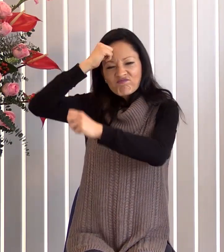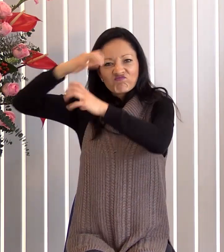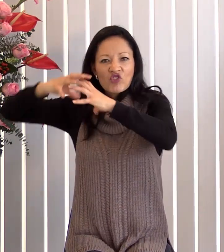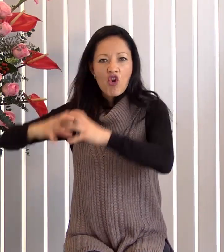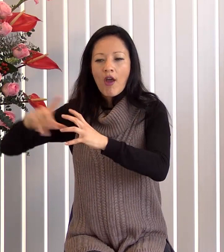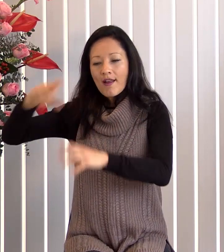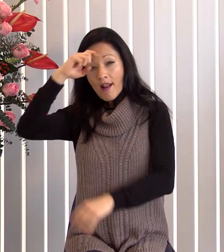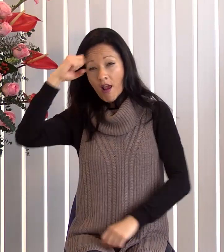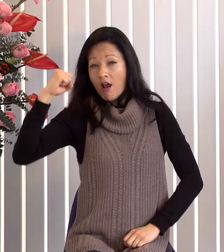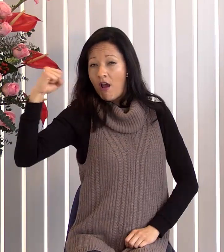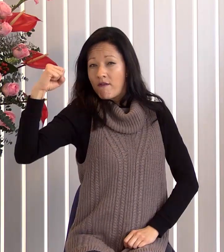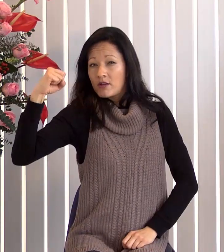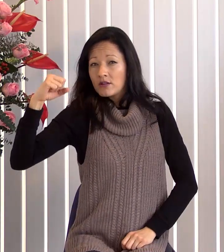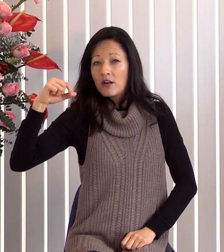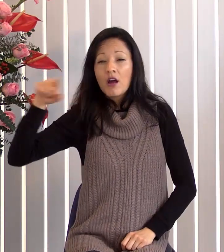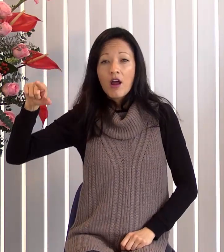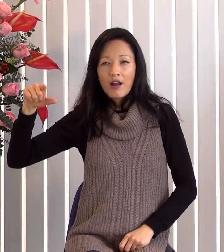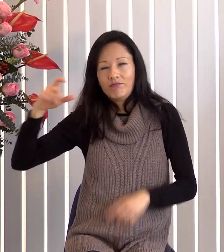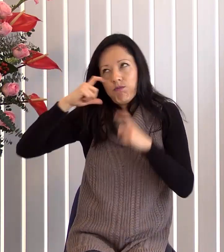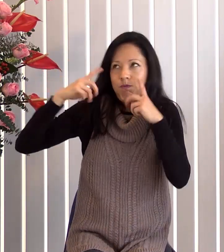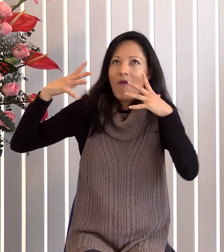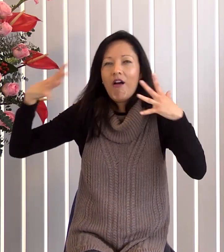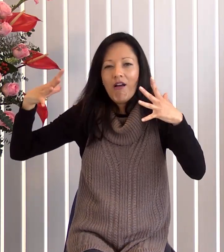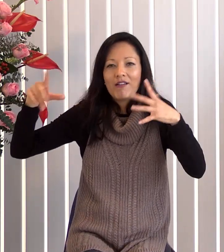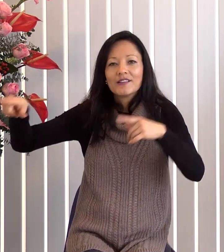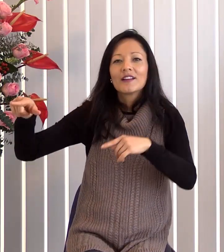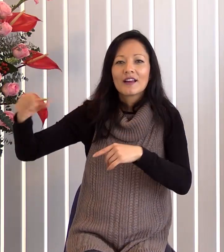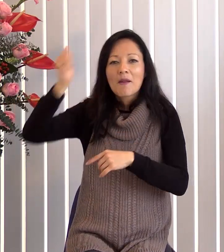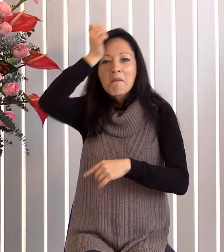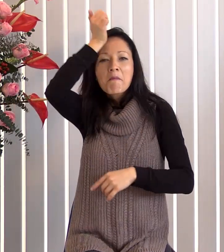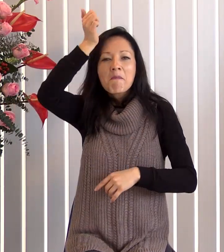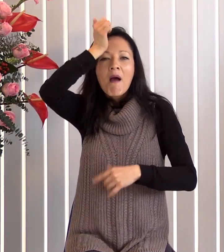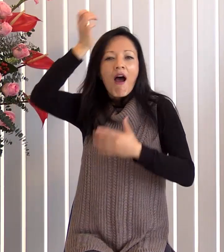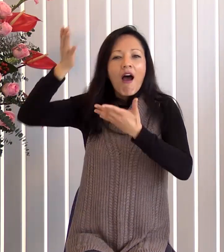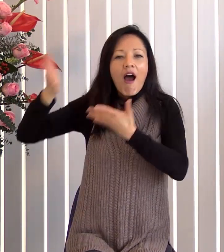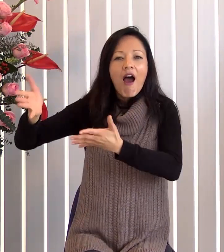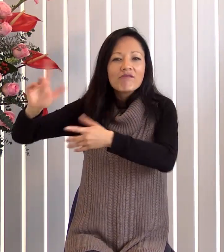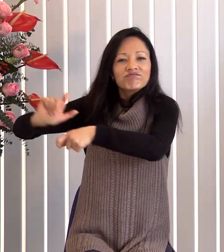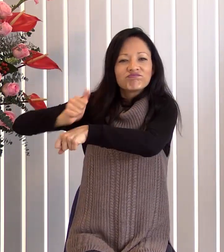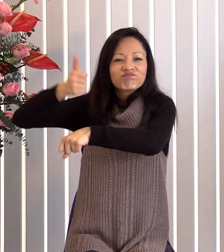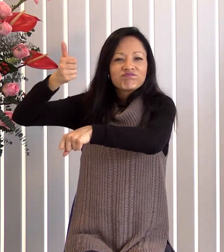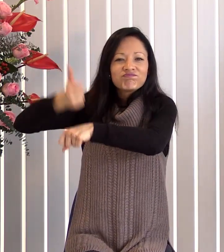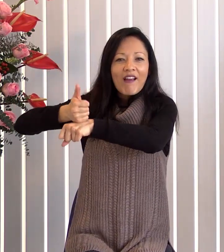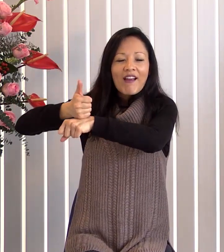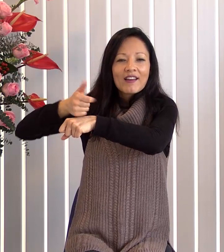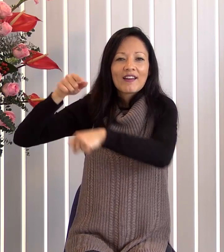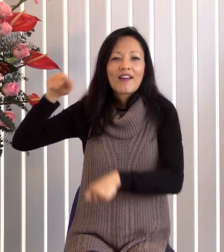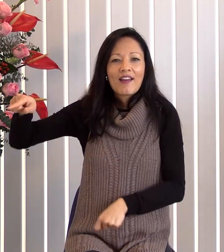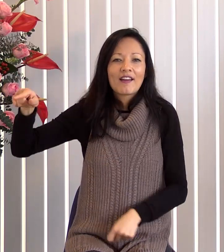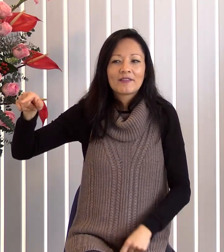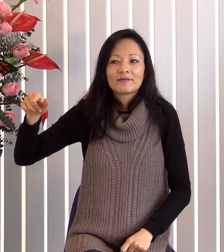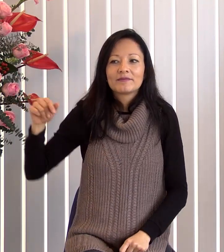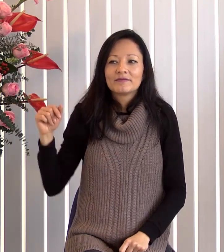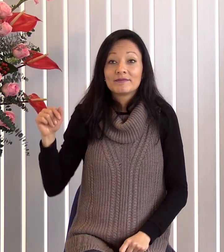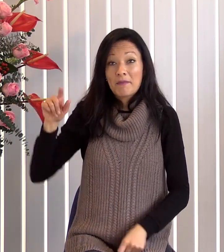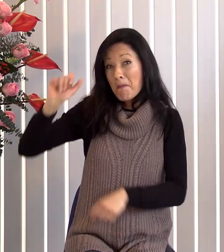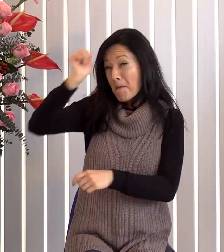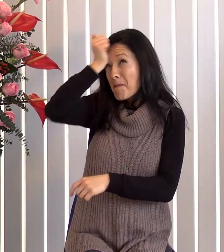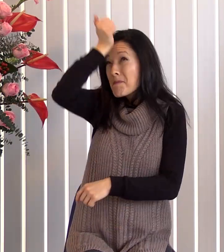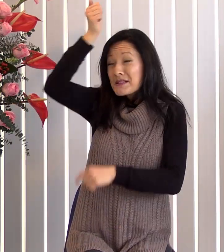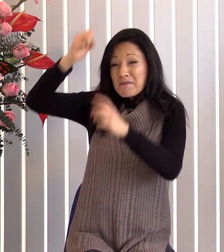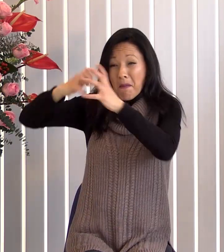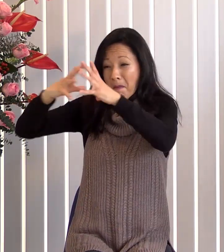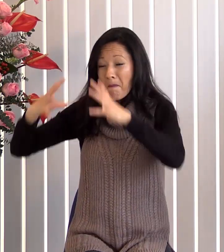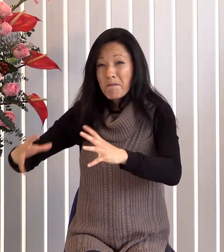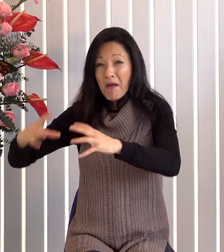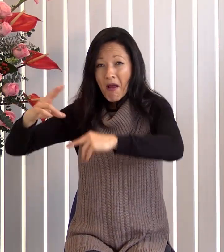es la cabeza, Él es el máster, el maestro, Él es el jefe, Él es the boss, Él es la principal piedra